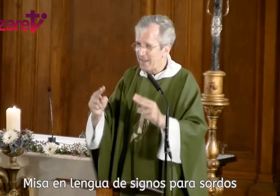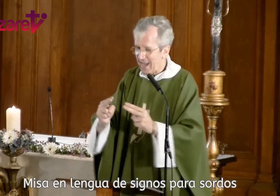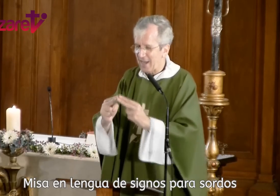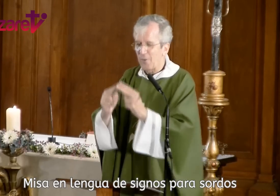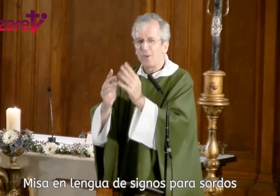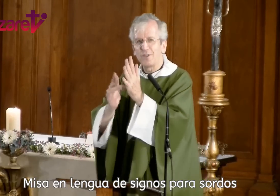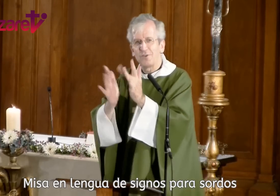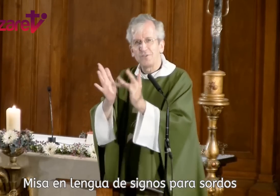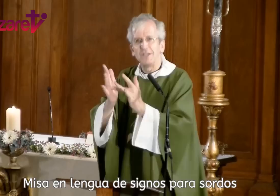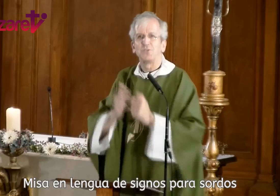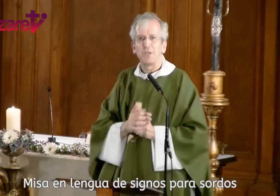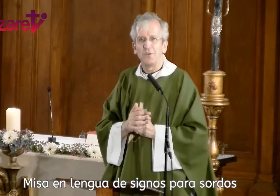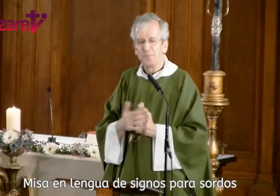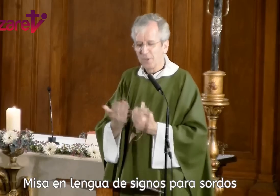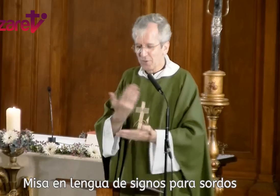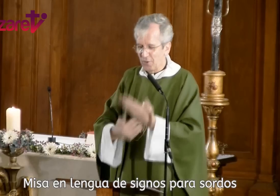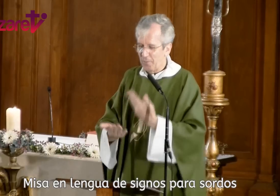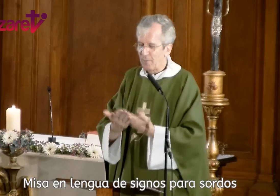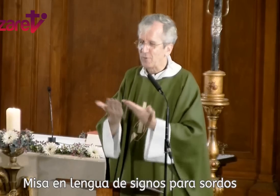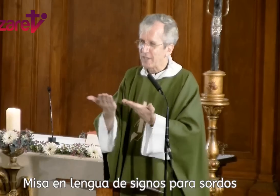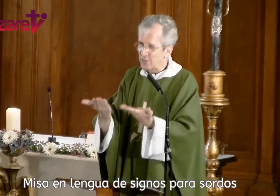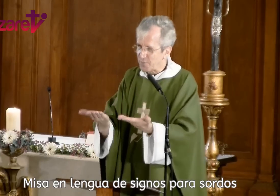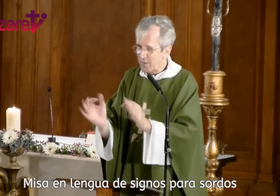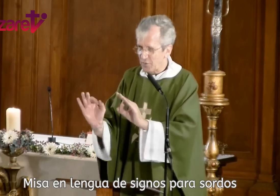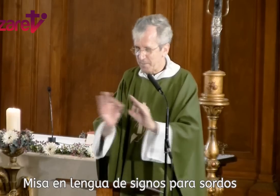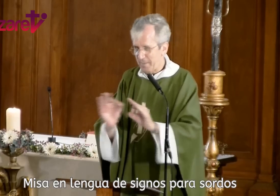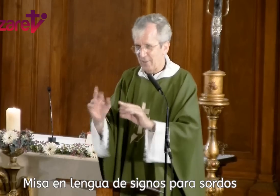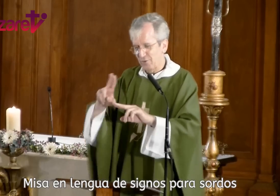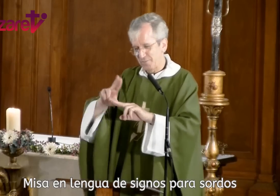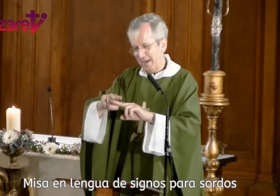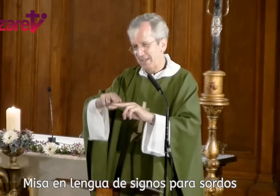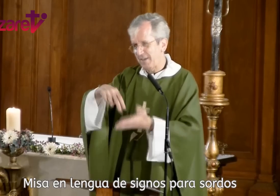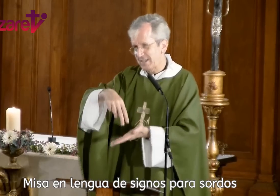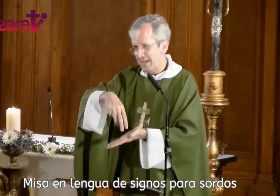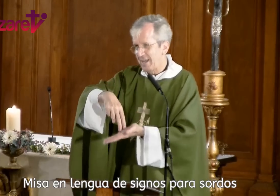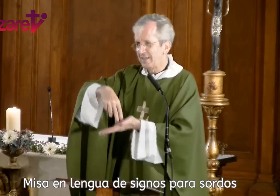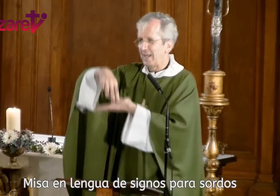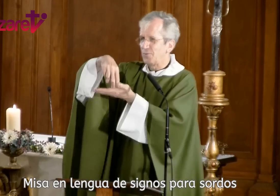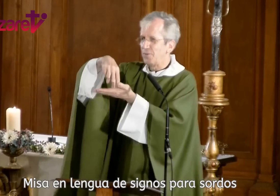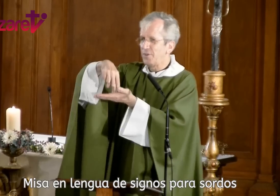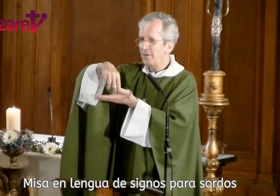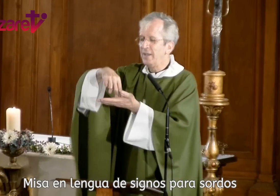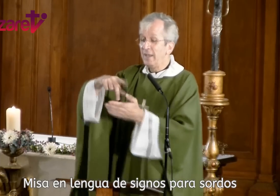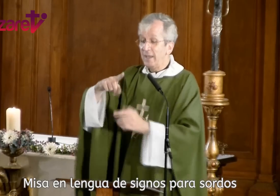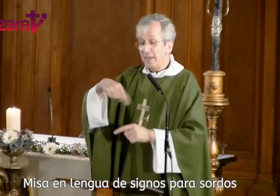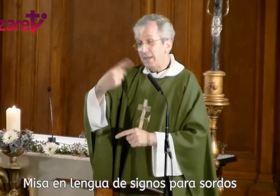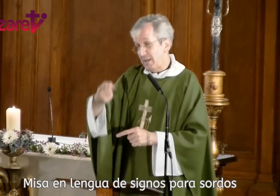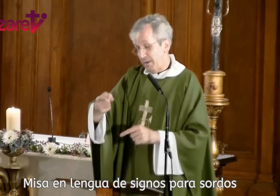al encuentro de su hijo. Todo lo ponemos en sus manos, preparándonos para esta fiesta de la Asunción, y saber que